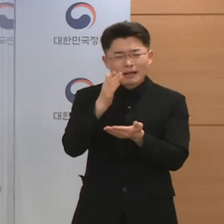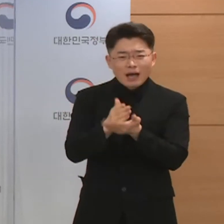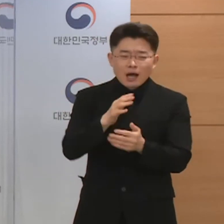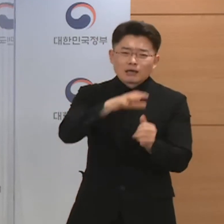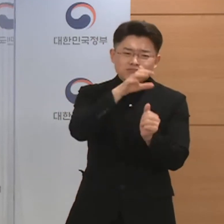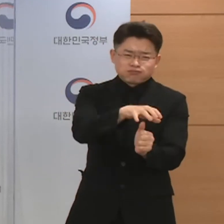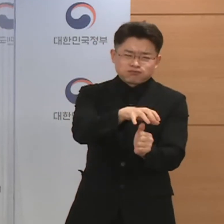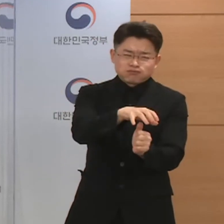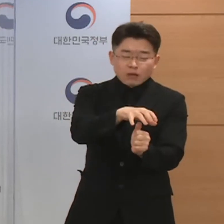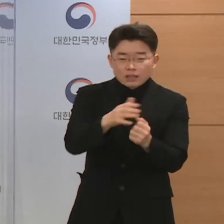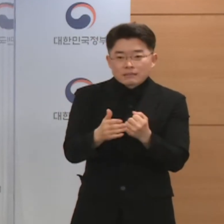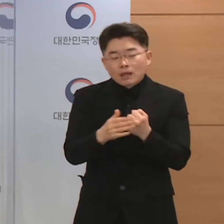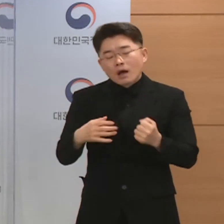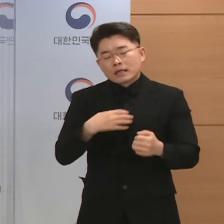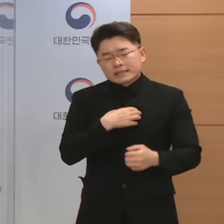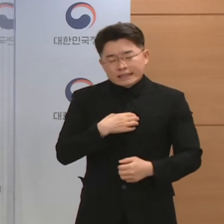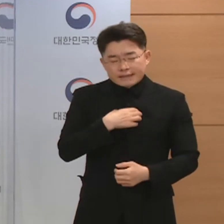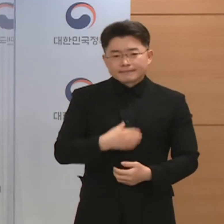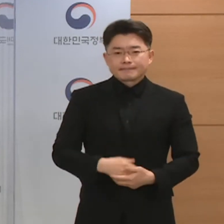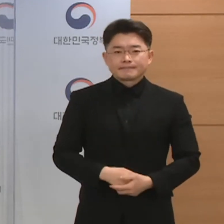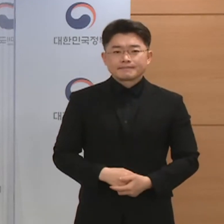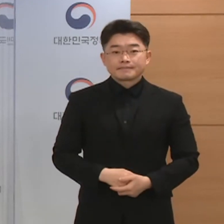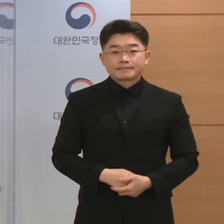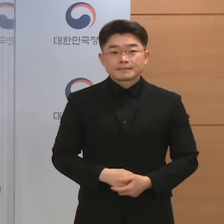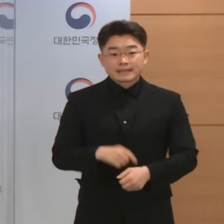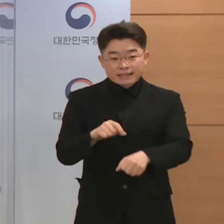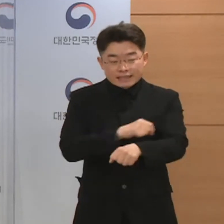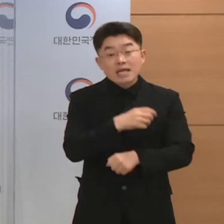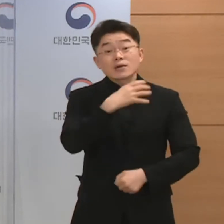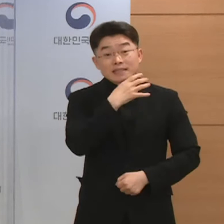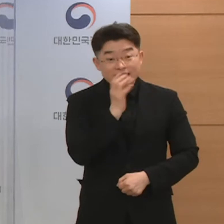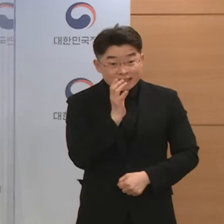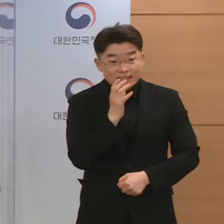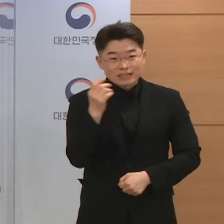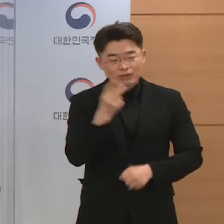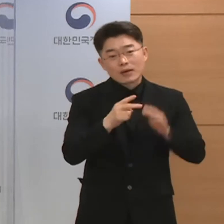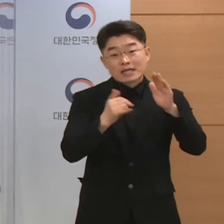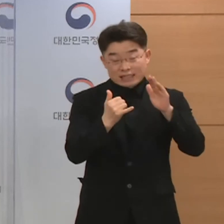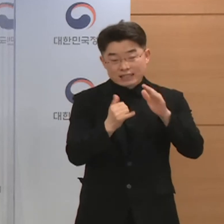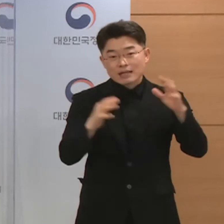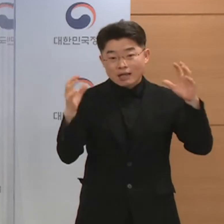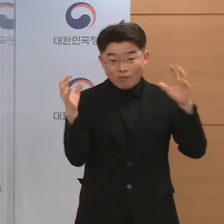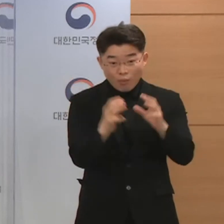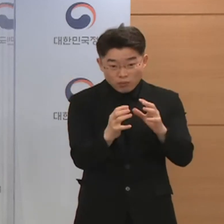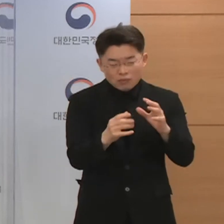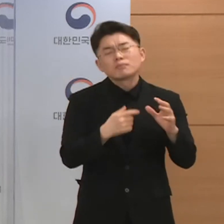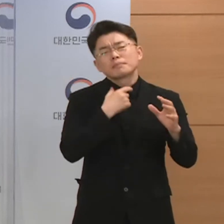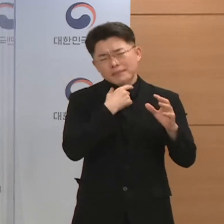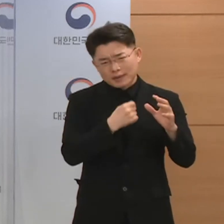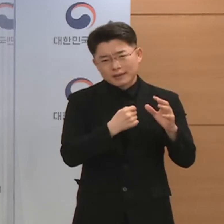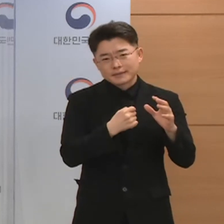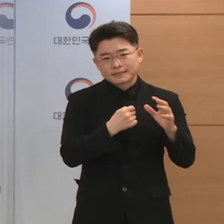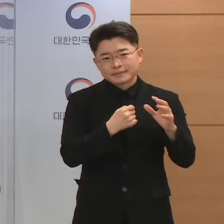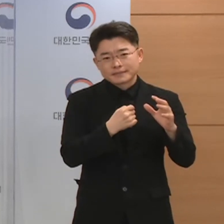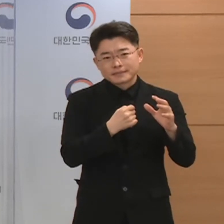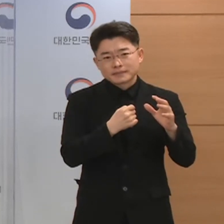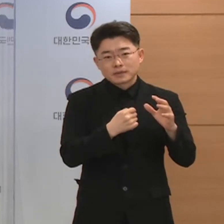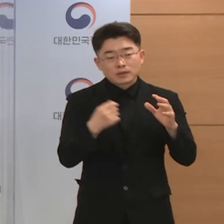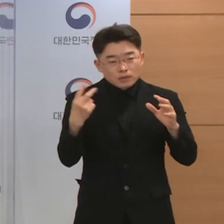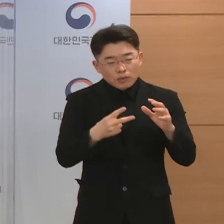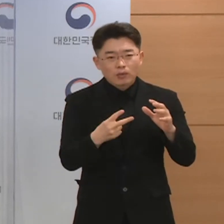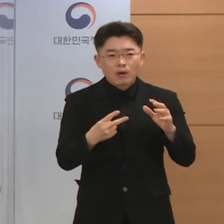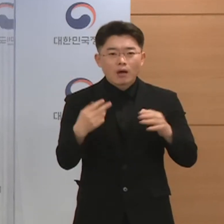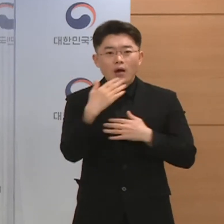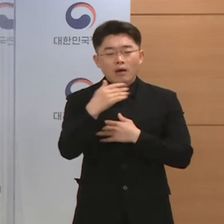있었습니다. 그런 과정에서 고령층과 그리고 가족들의 당사자들의 가장 큰 요청이자 그리고 정신 건강을